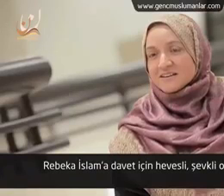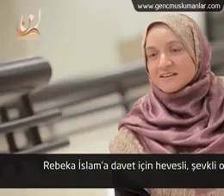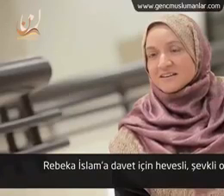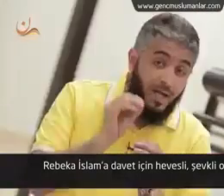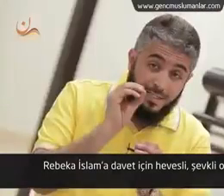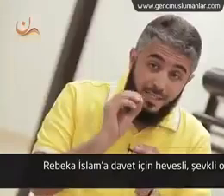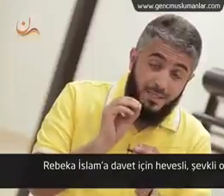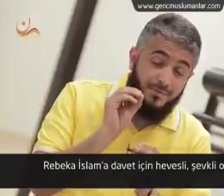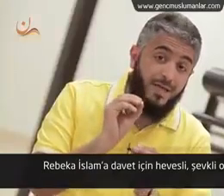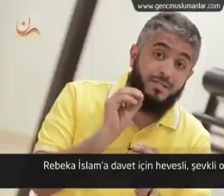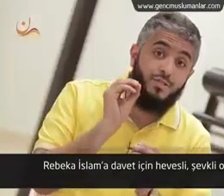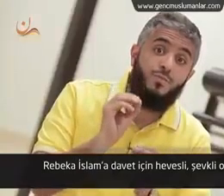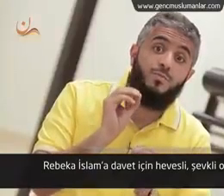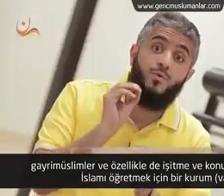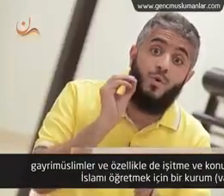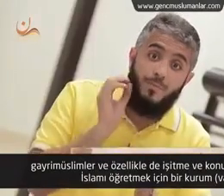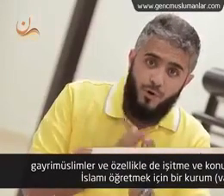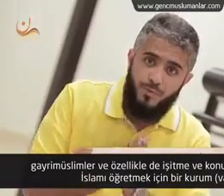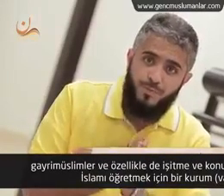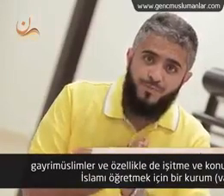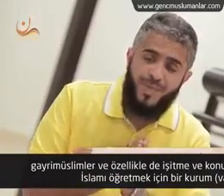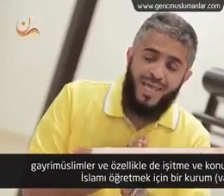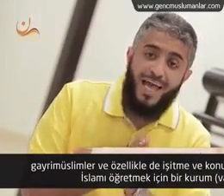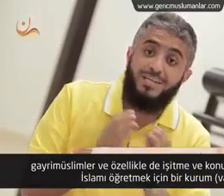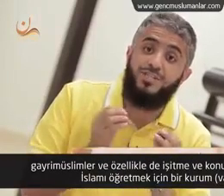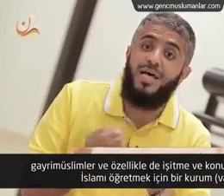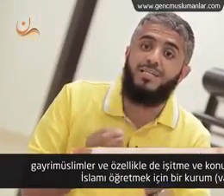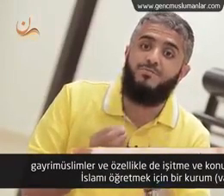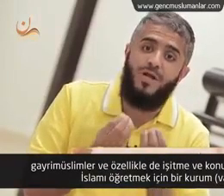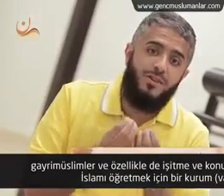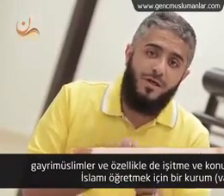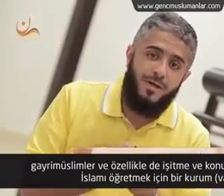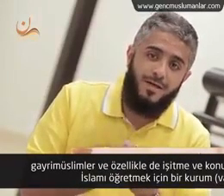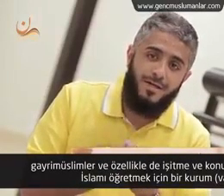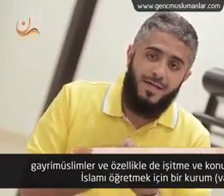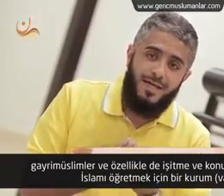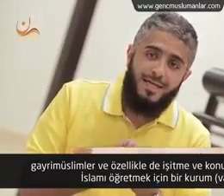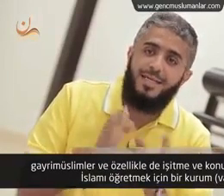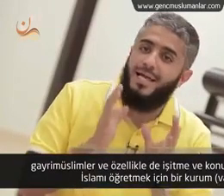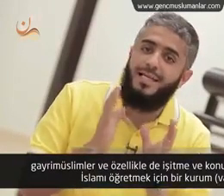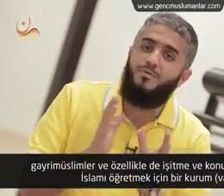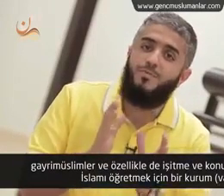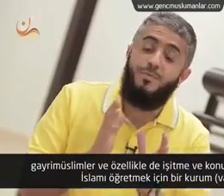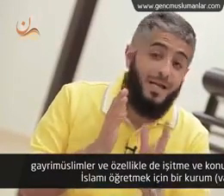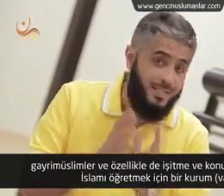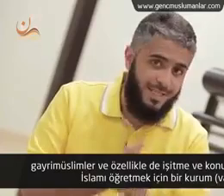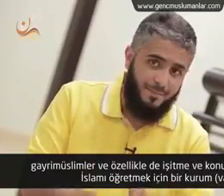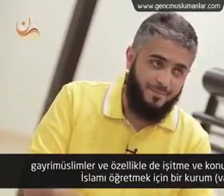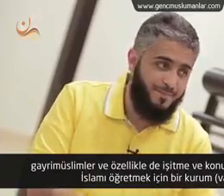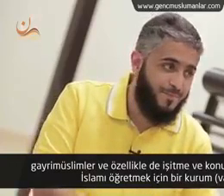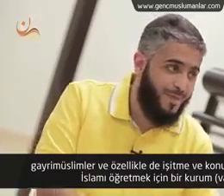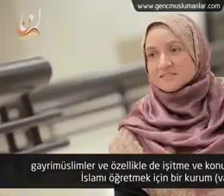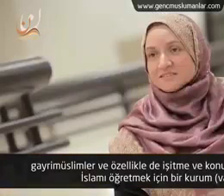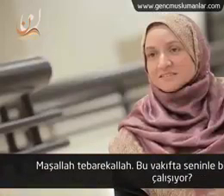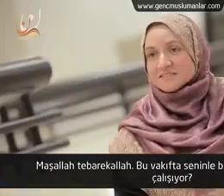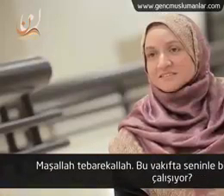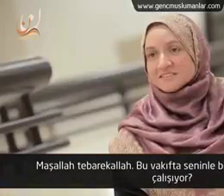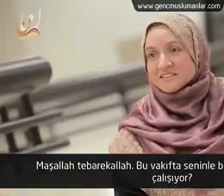المسلمين وخاصة فئة الصم والبكم أنشأت منظمة لتعليمهم الإسلام. ما شاء الله